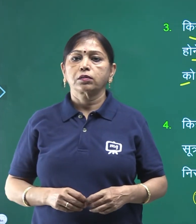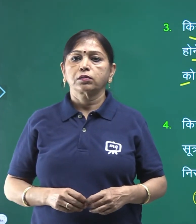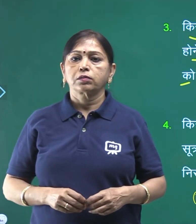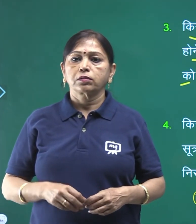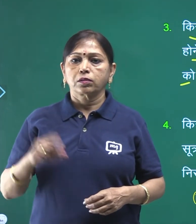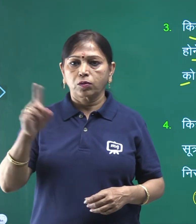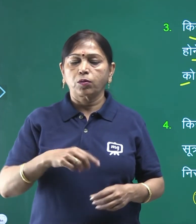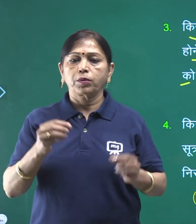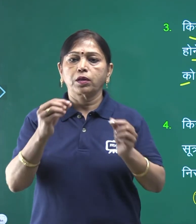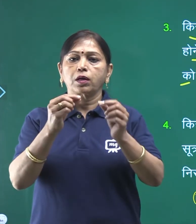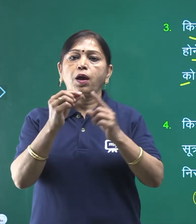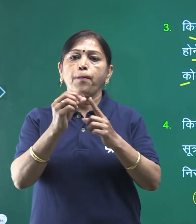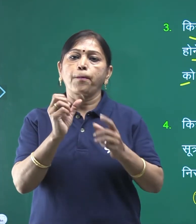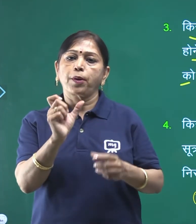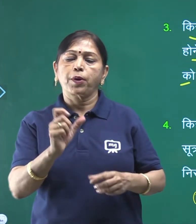/ परमाणुकता।